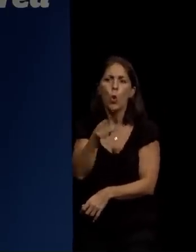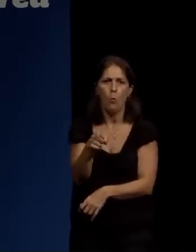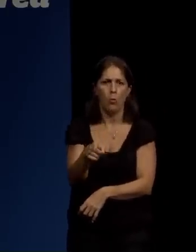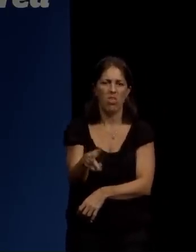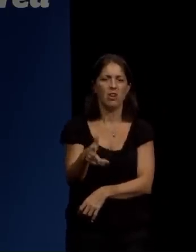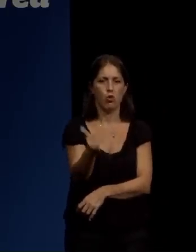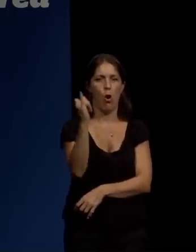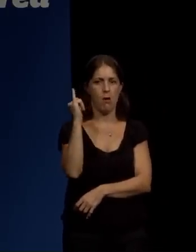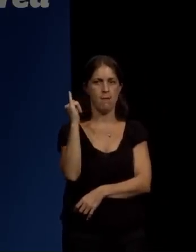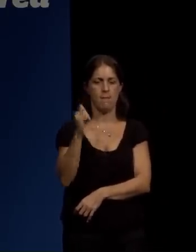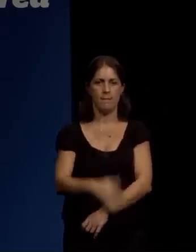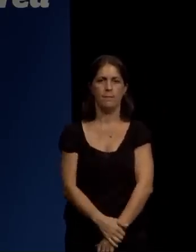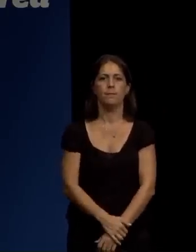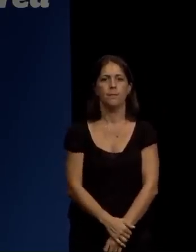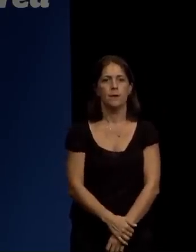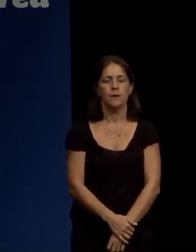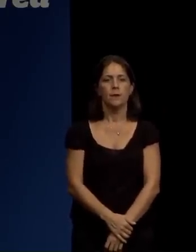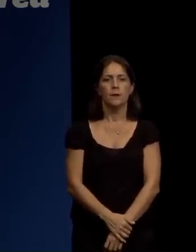a sabelo, polo menos.